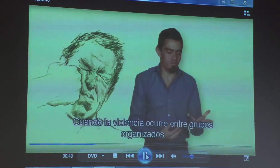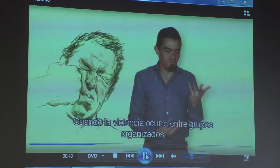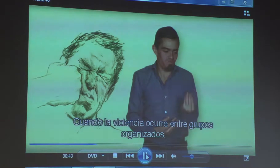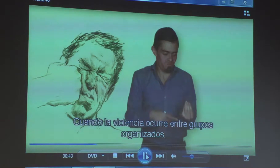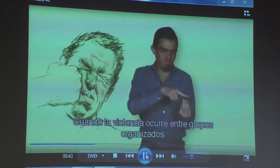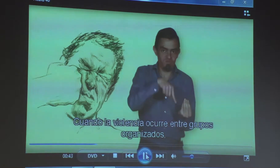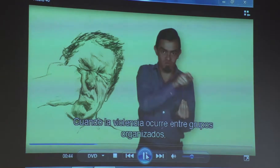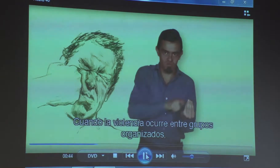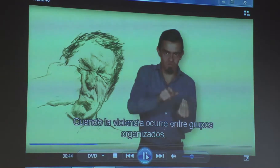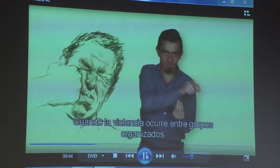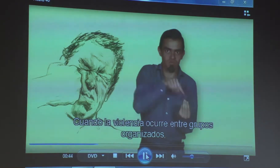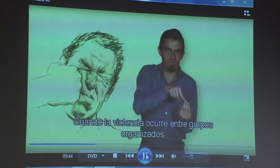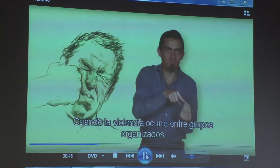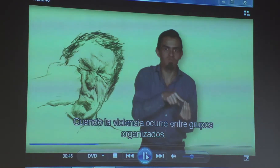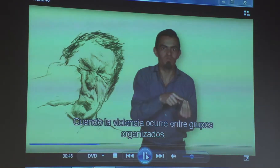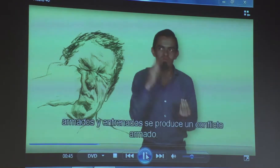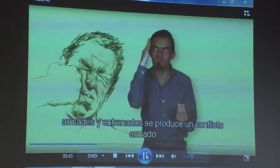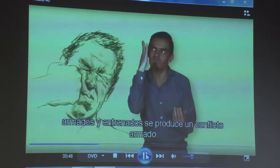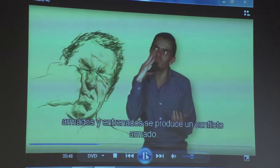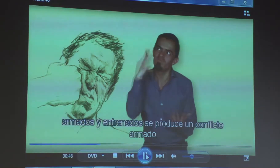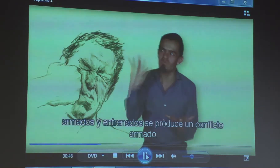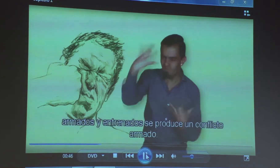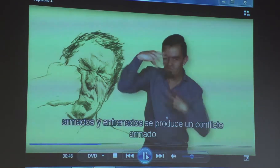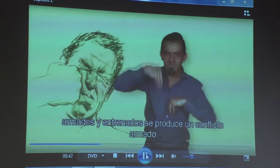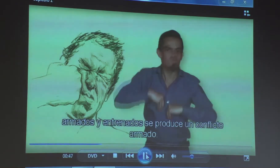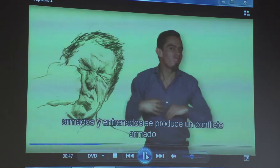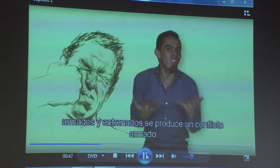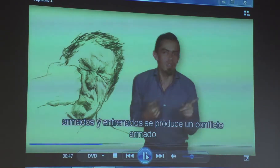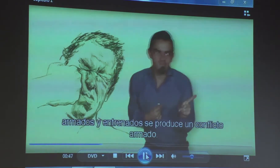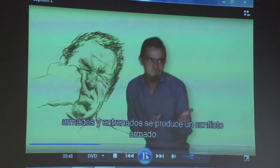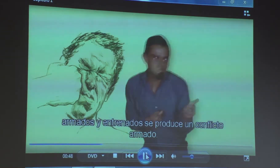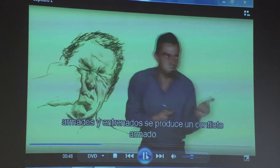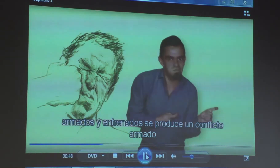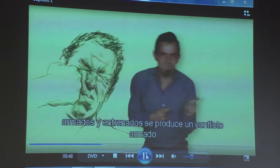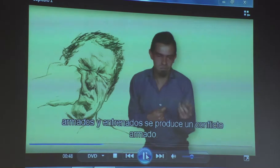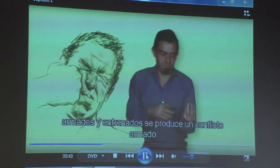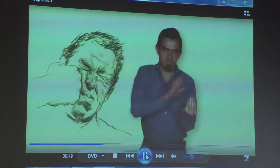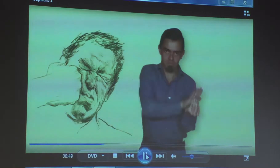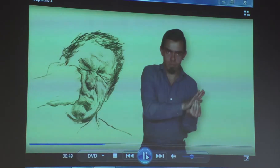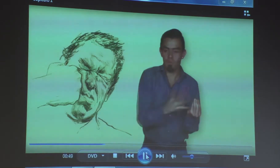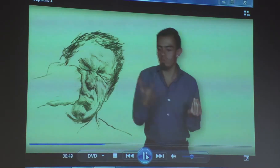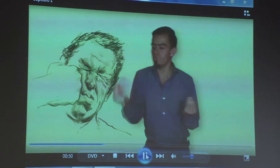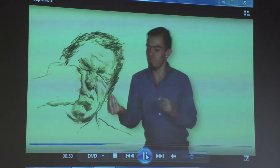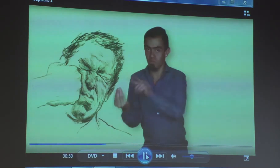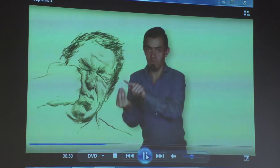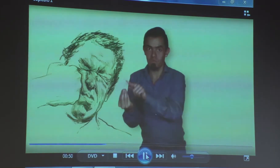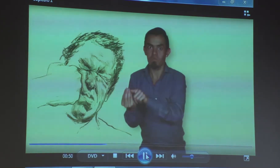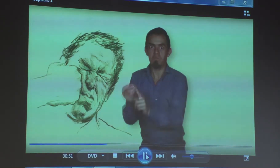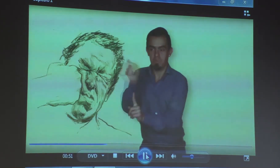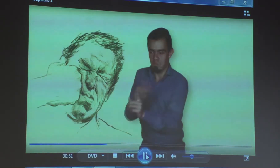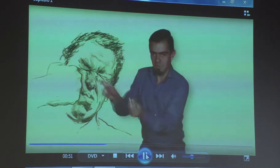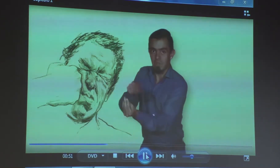Cuando la violencia ocurre entre grupos organizados, armados y entrenados, se produce un conflicto armado.